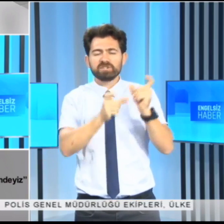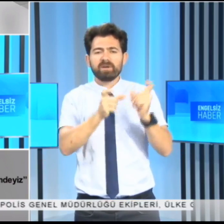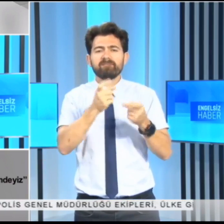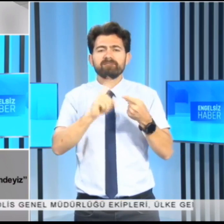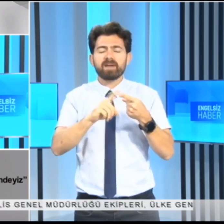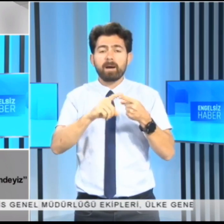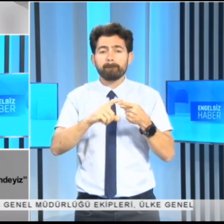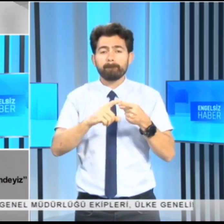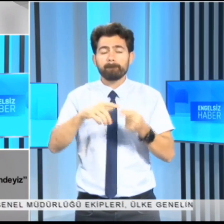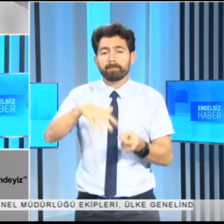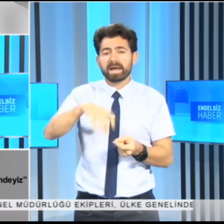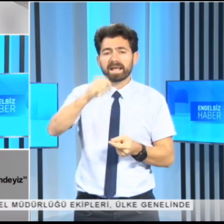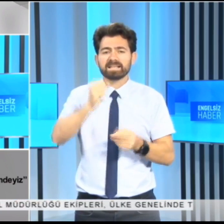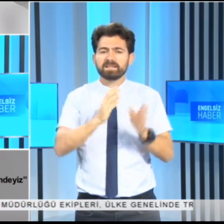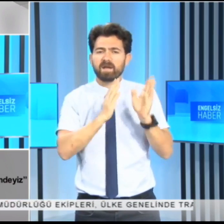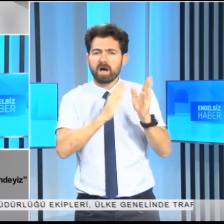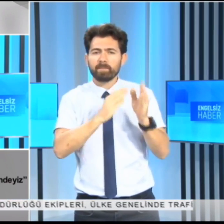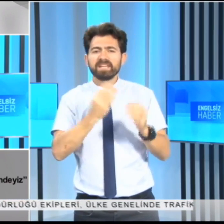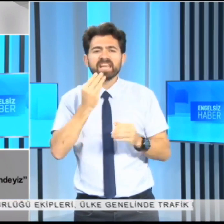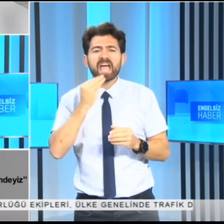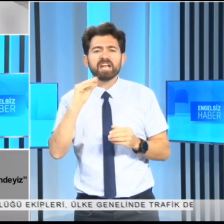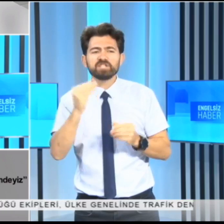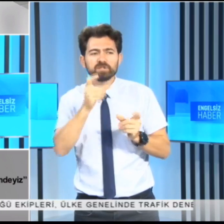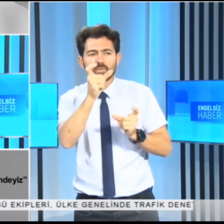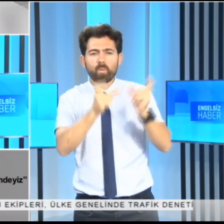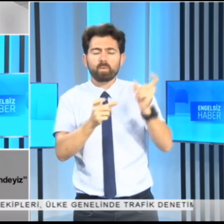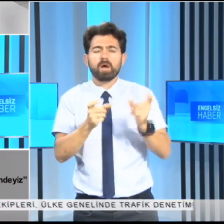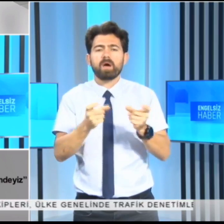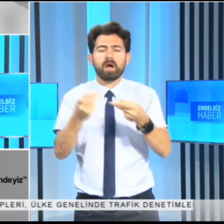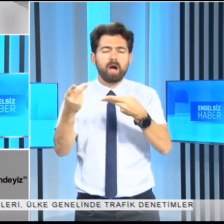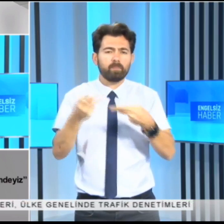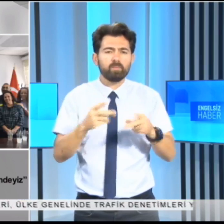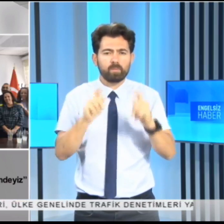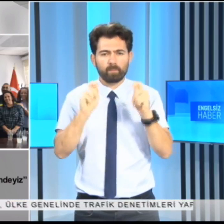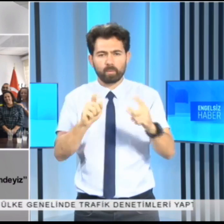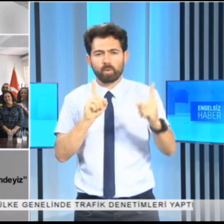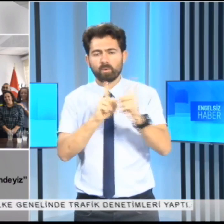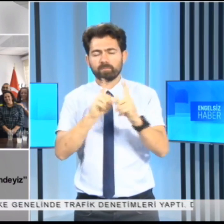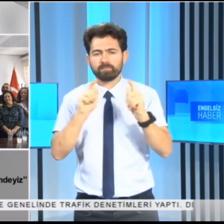merkezi devam eden gençleri kabul ederek görüştü